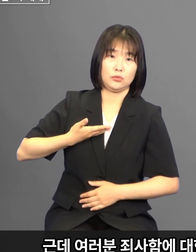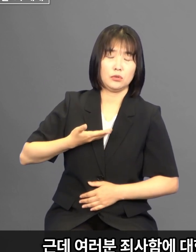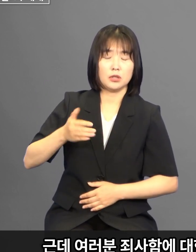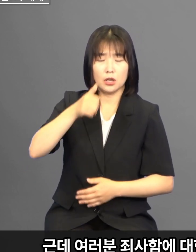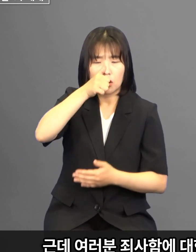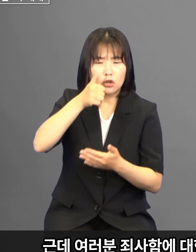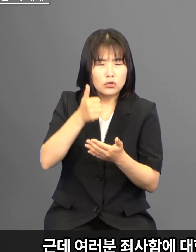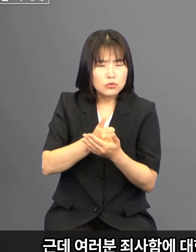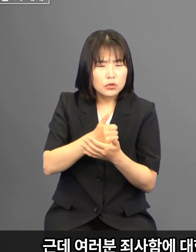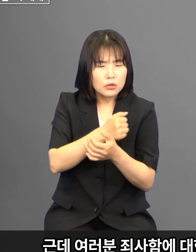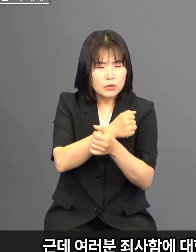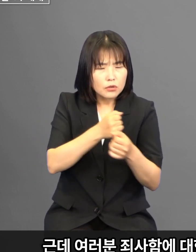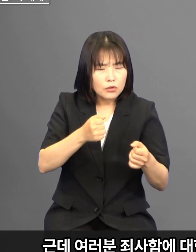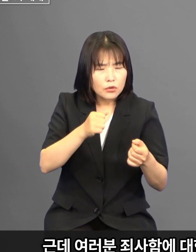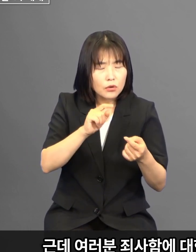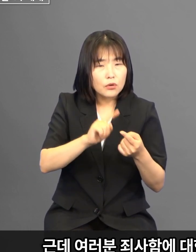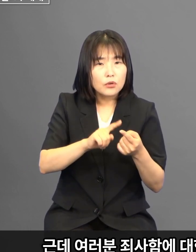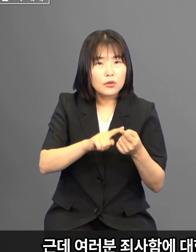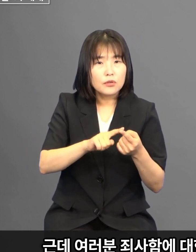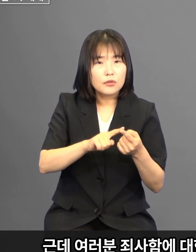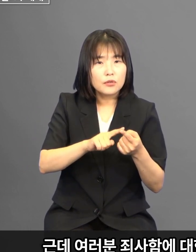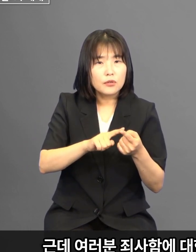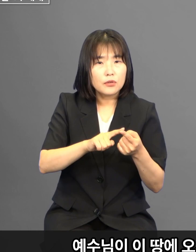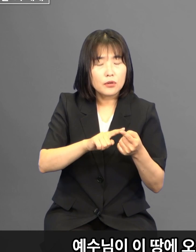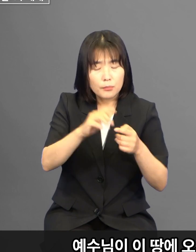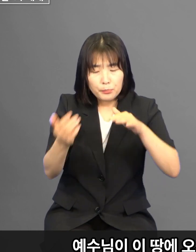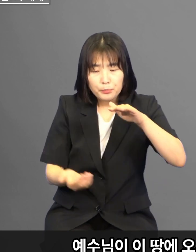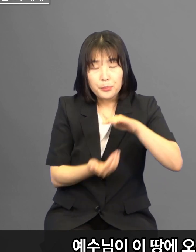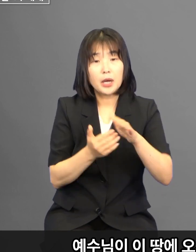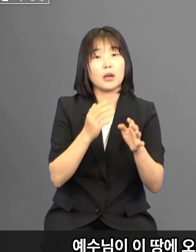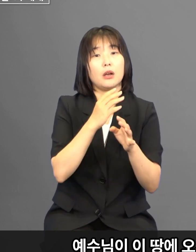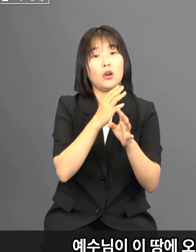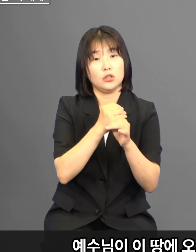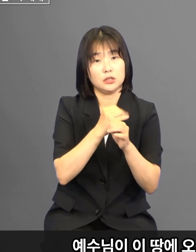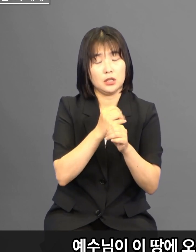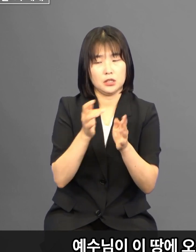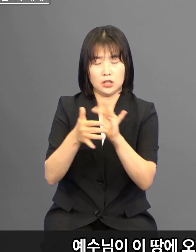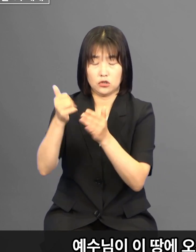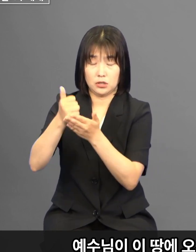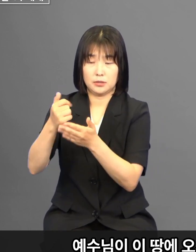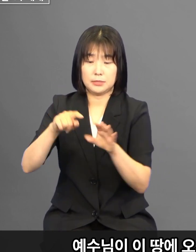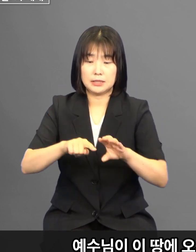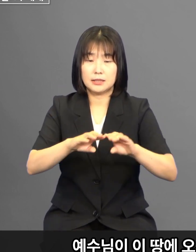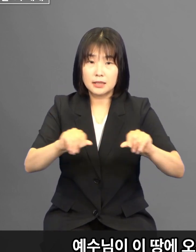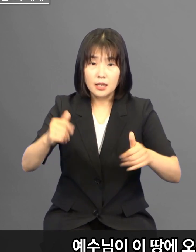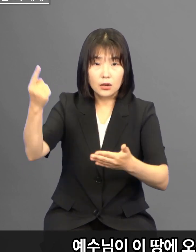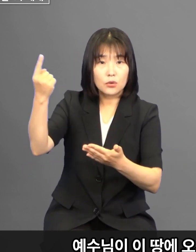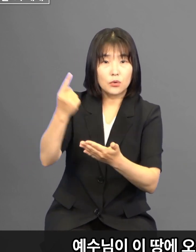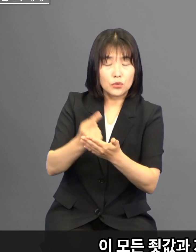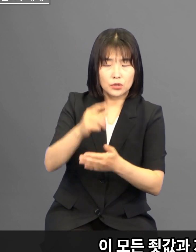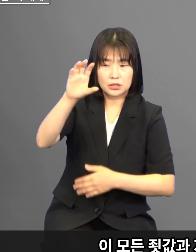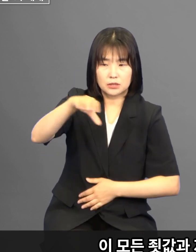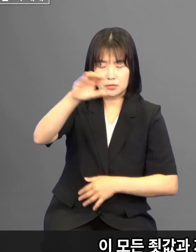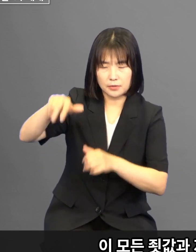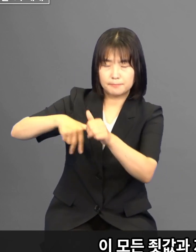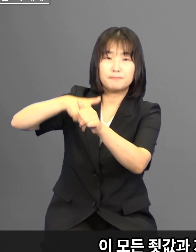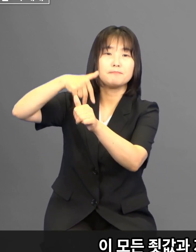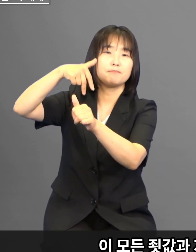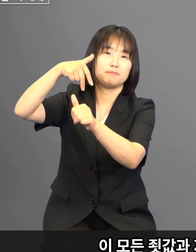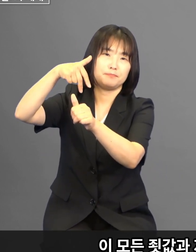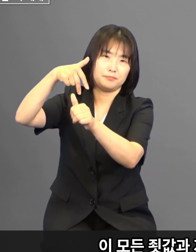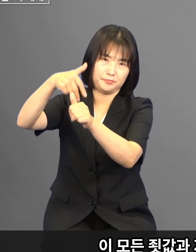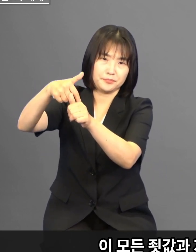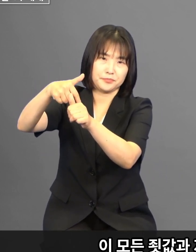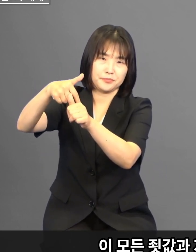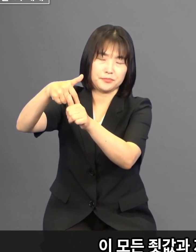대한 궁극적인 성취는 언제 일어나냐면 예수님이 이 땅에 오셔서 십자가에서 우리 대신에 이 모든